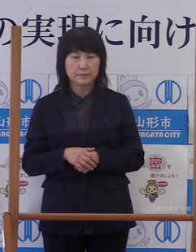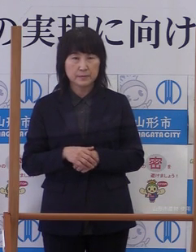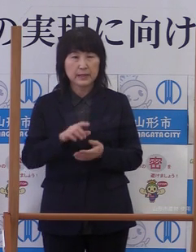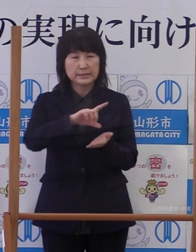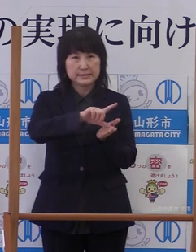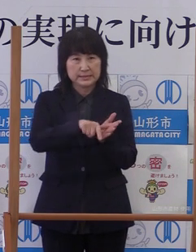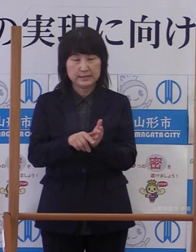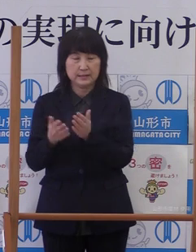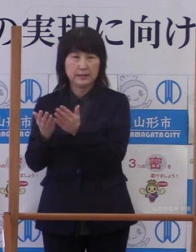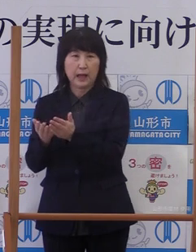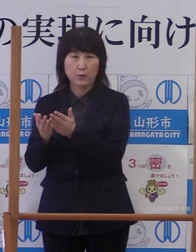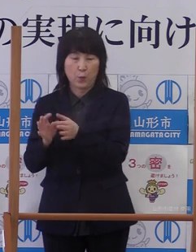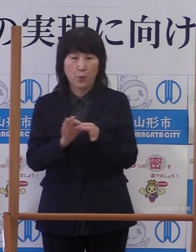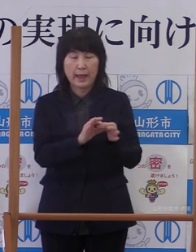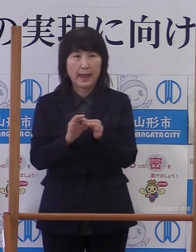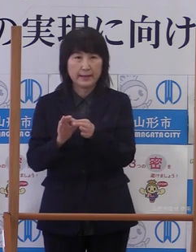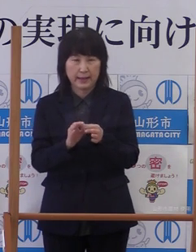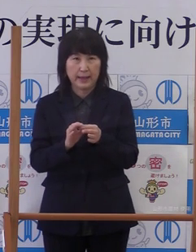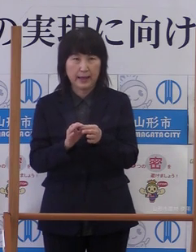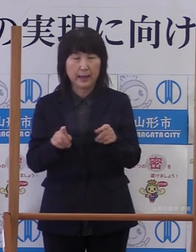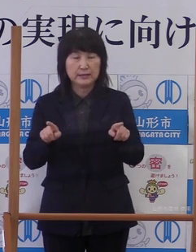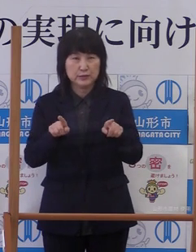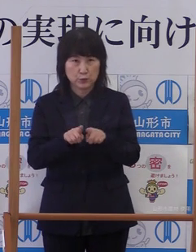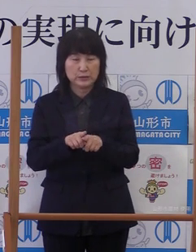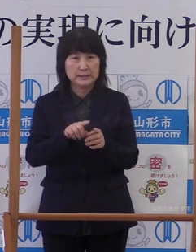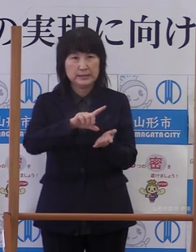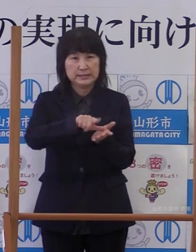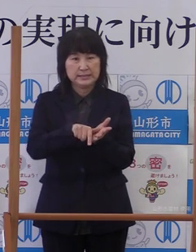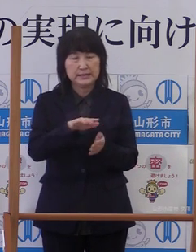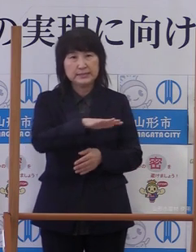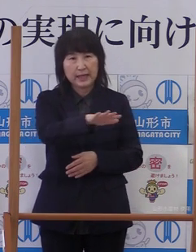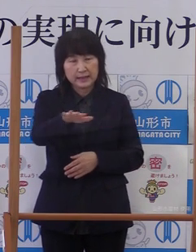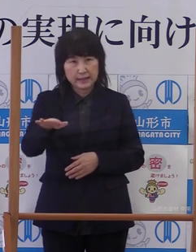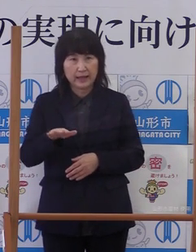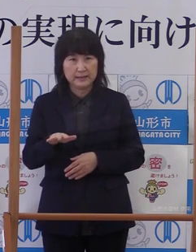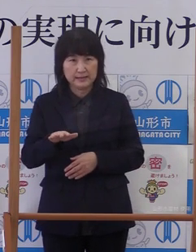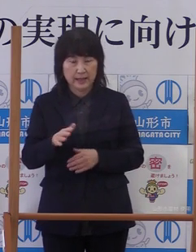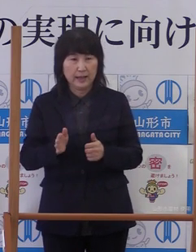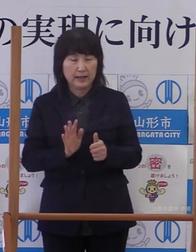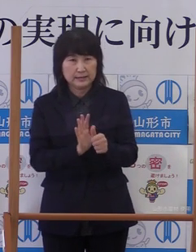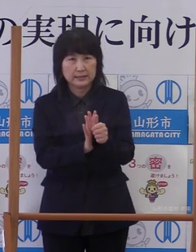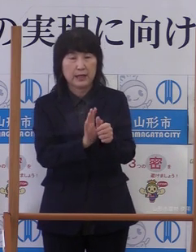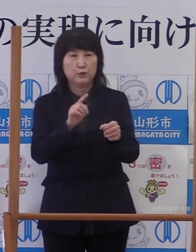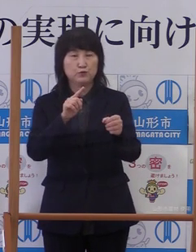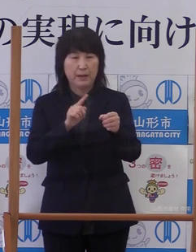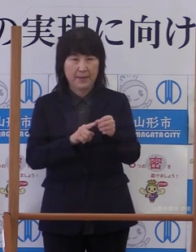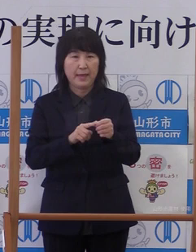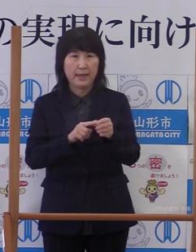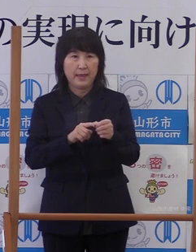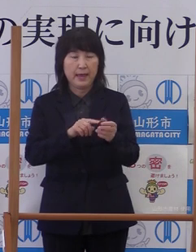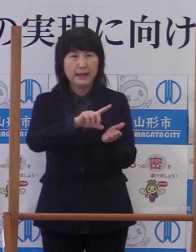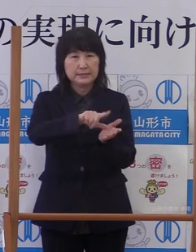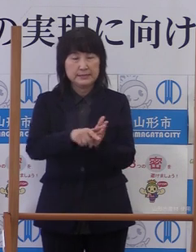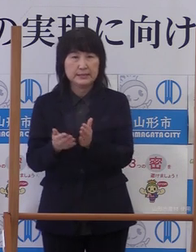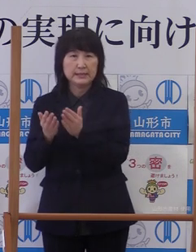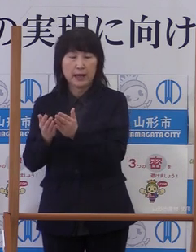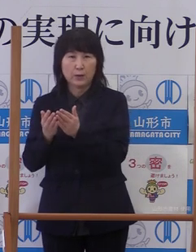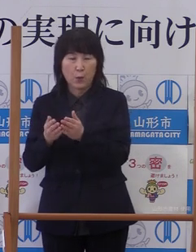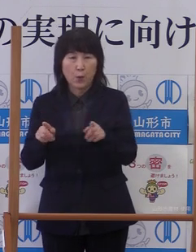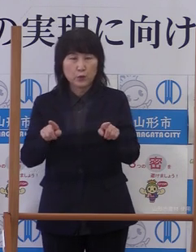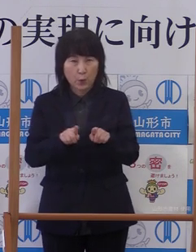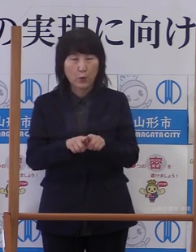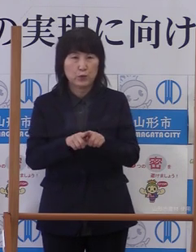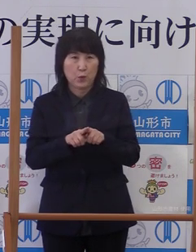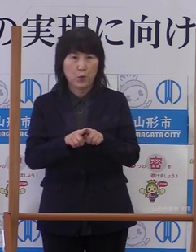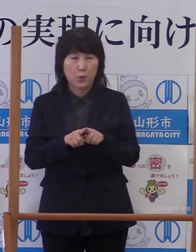地域と学校が連携・協働し、地域全体で子どもたちを支えるため、地域学校共同活動推